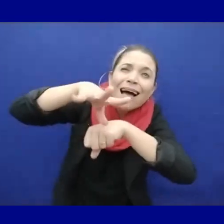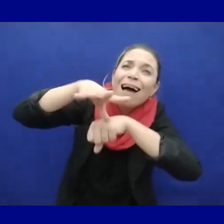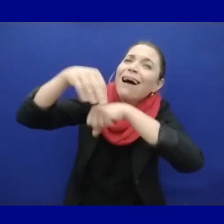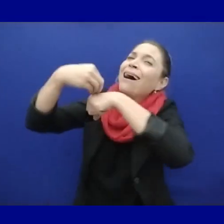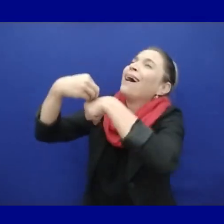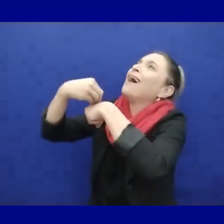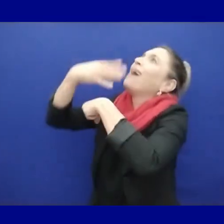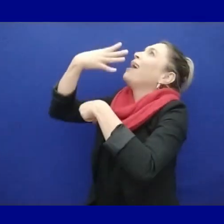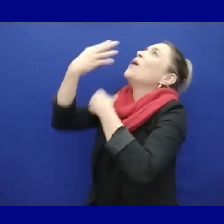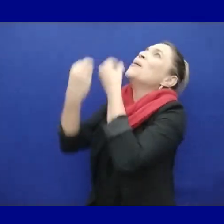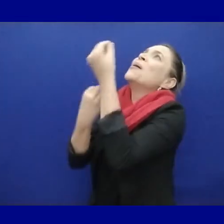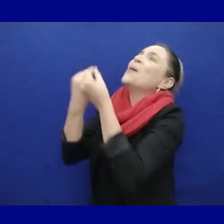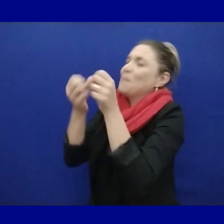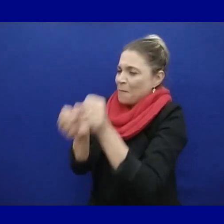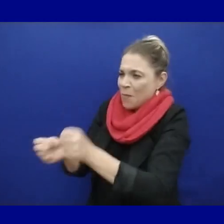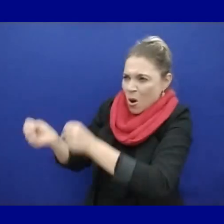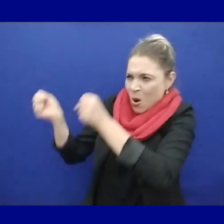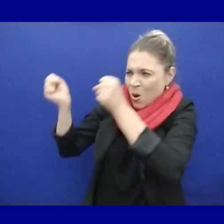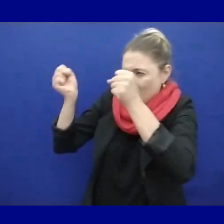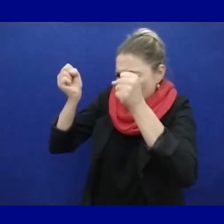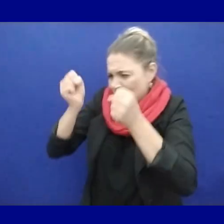Ensinar-nos a usar seu